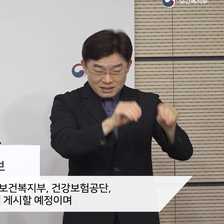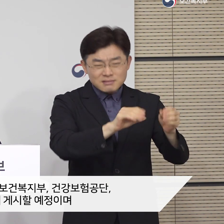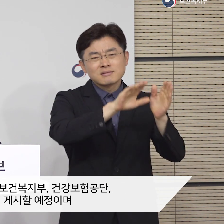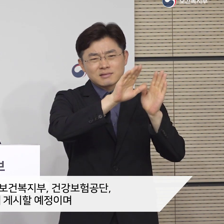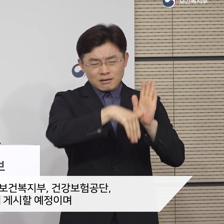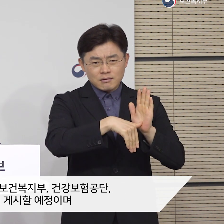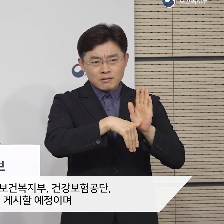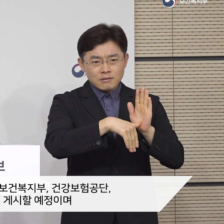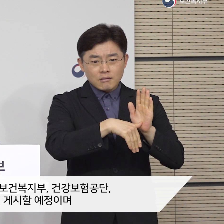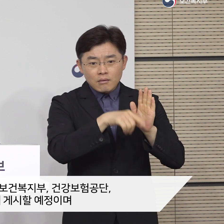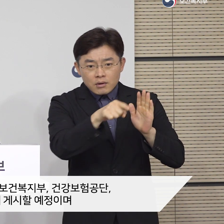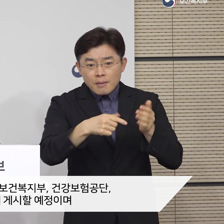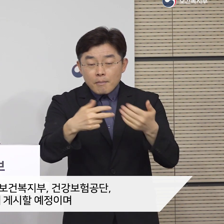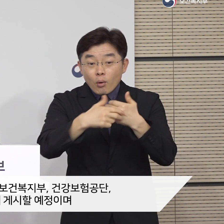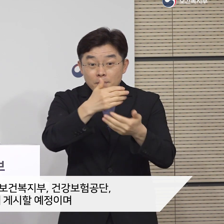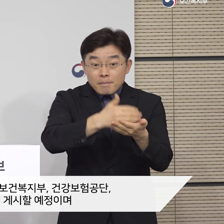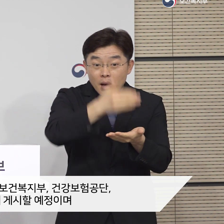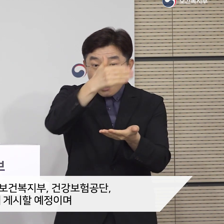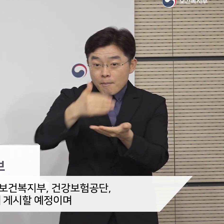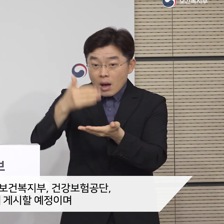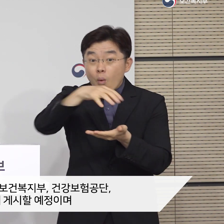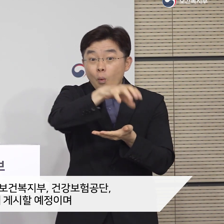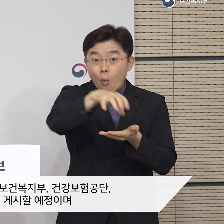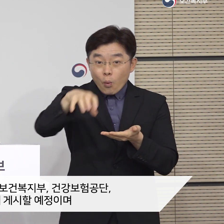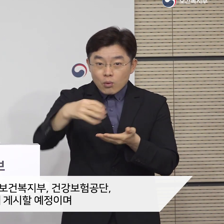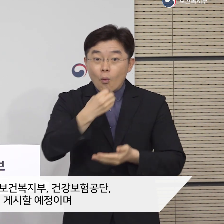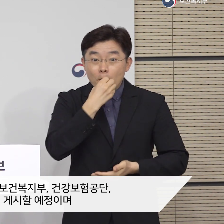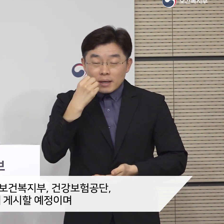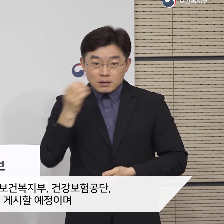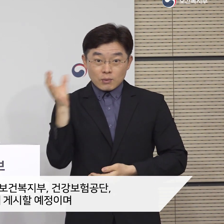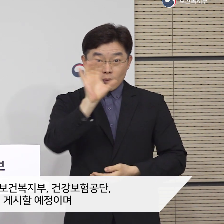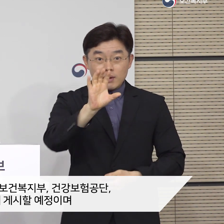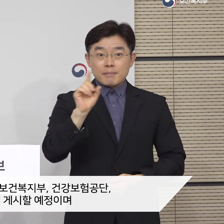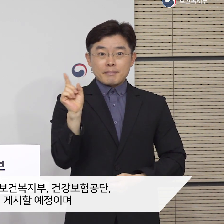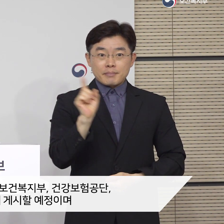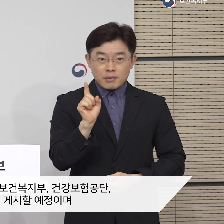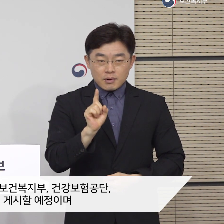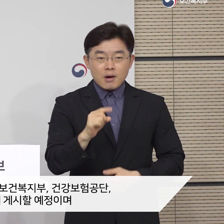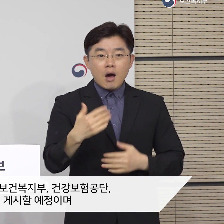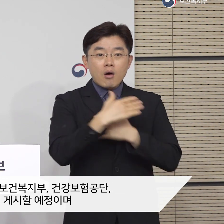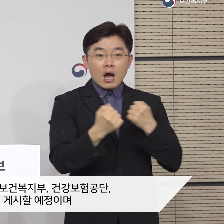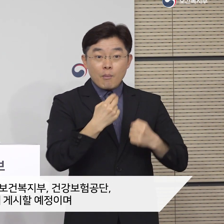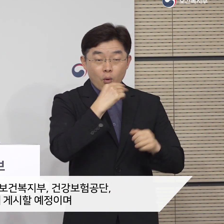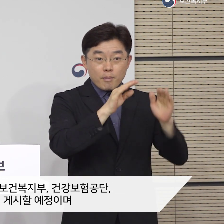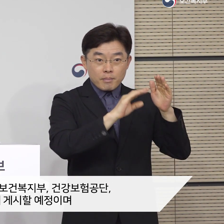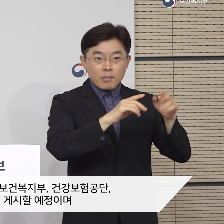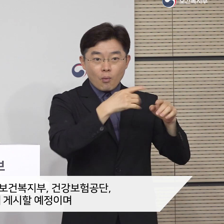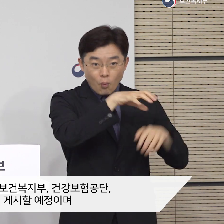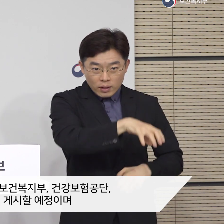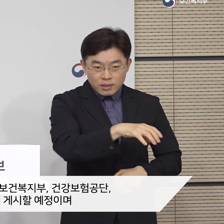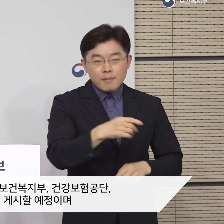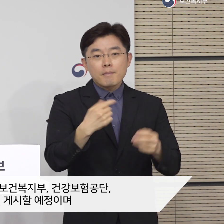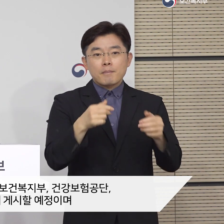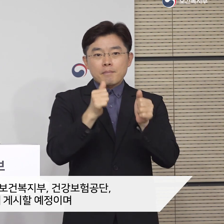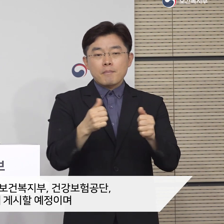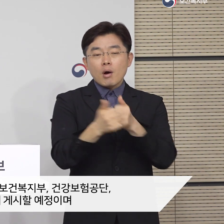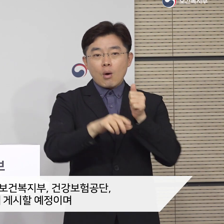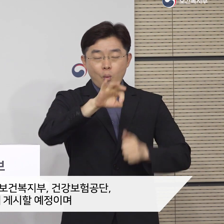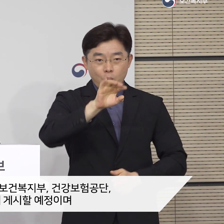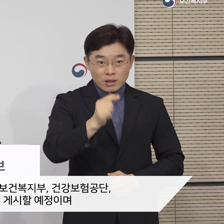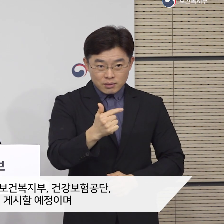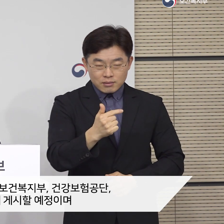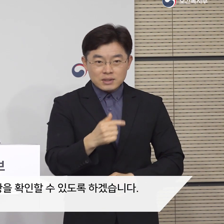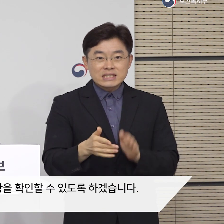의료기관을 보건복지부, 건강보험공단, 건강보험심사평가원 각 시도 홈페이지에 게시할